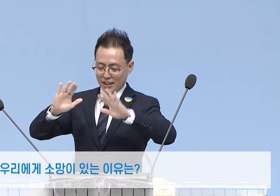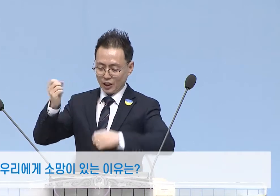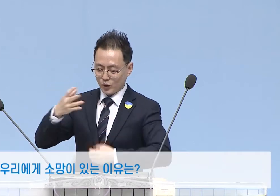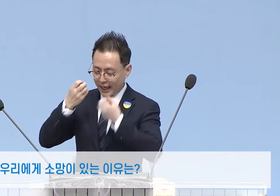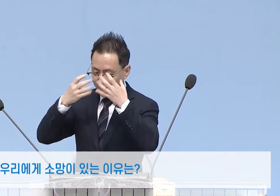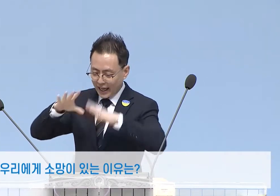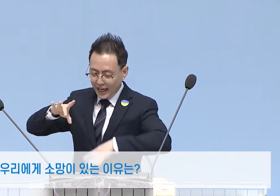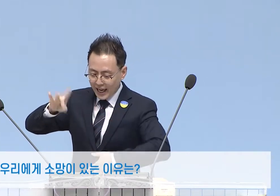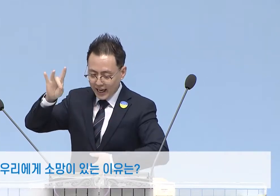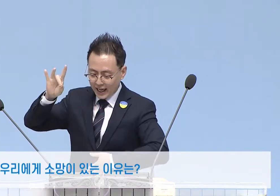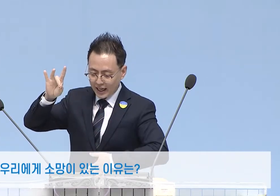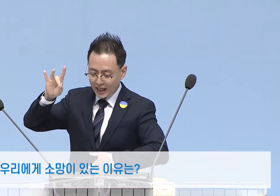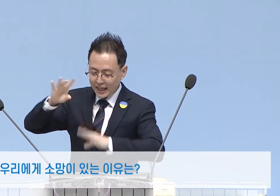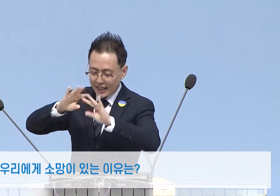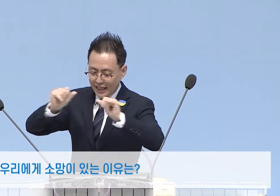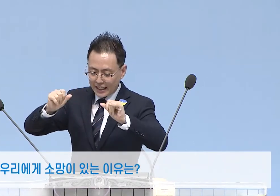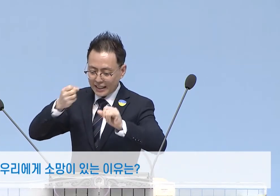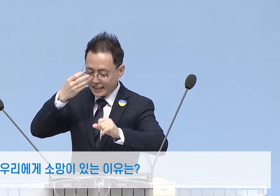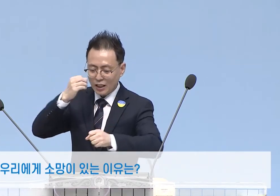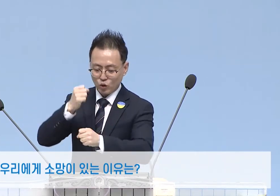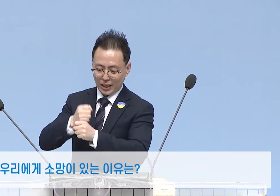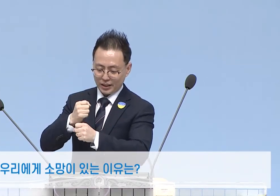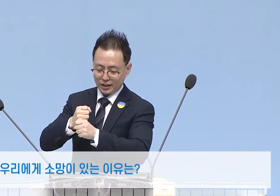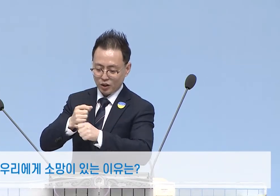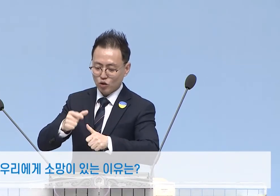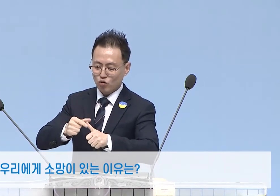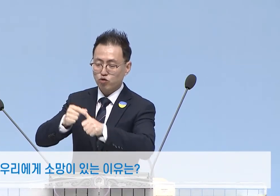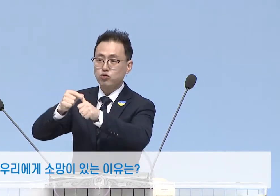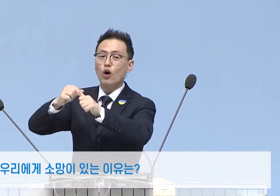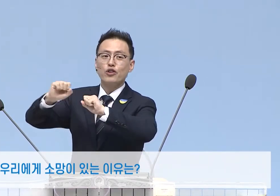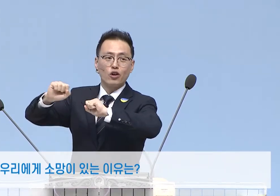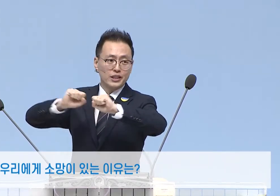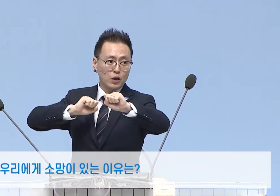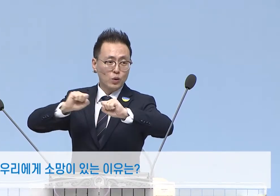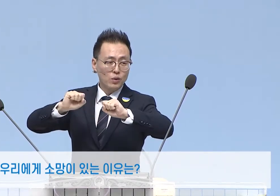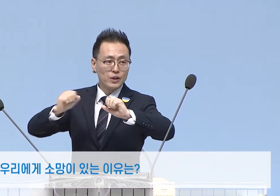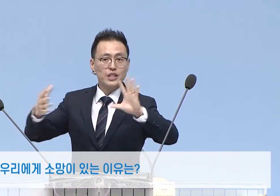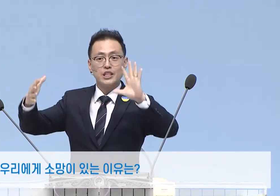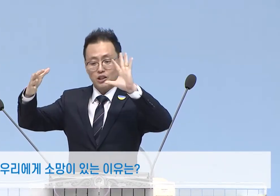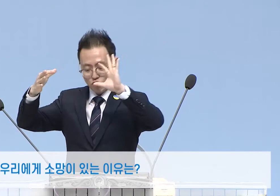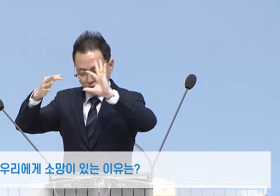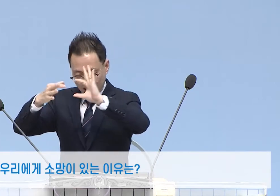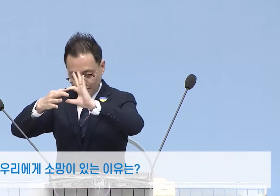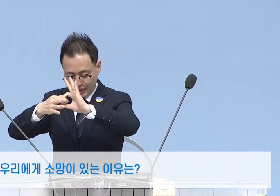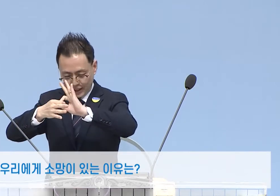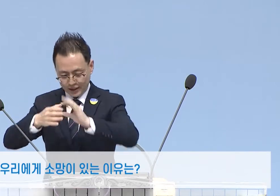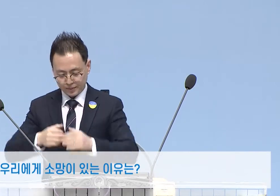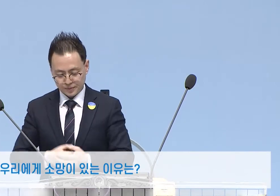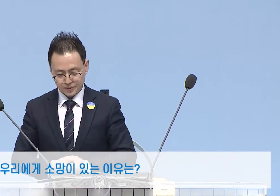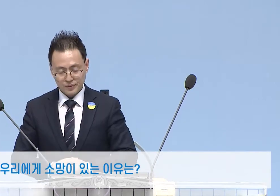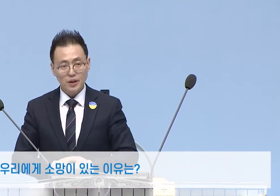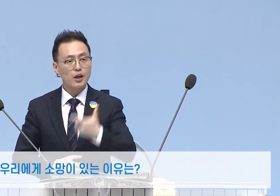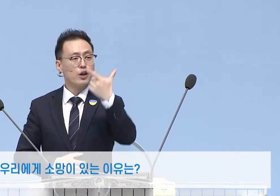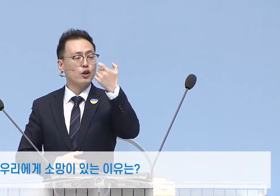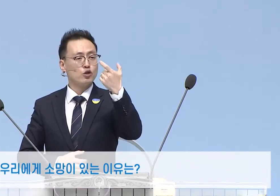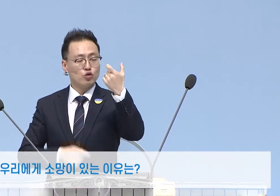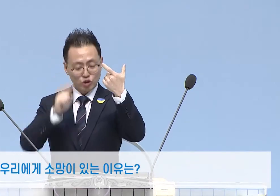그리고 새 땅에 창조라는 구원 역사로 이루어 가십니다.